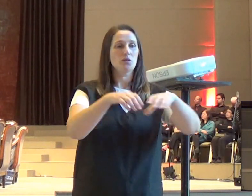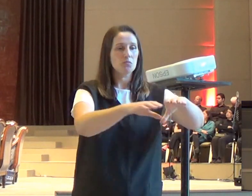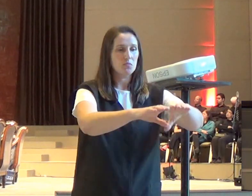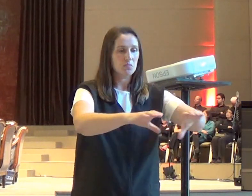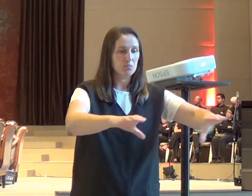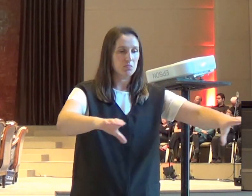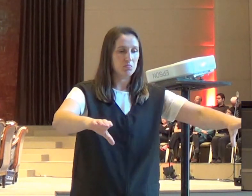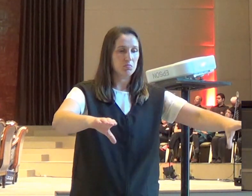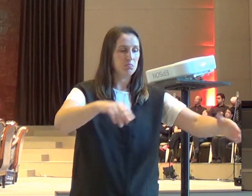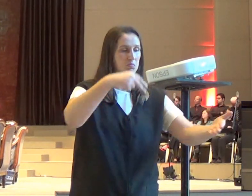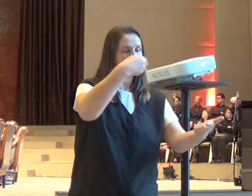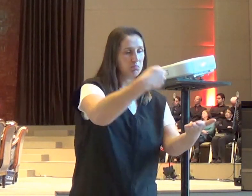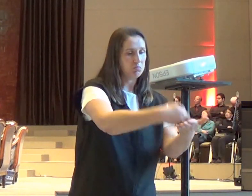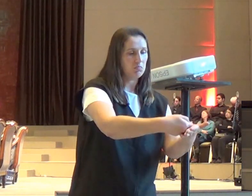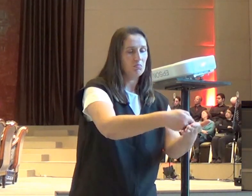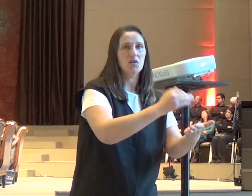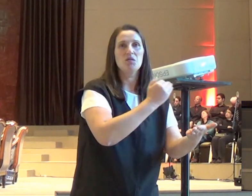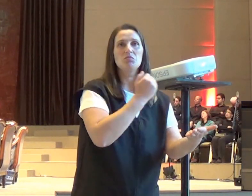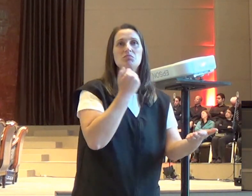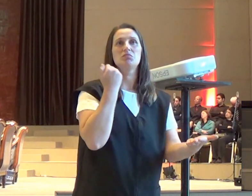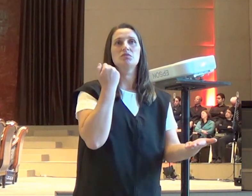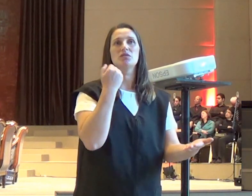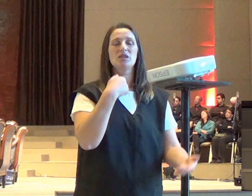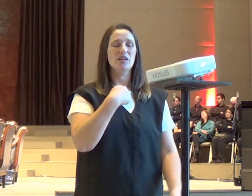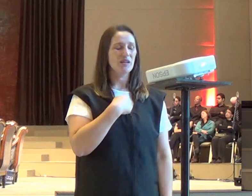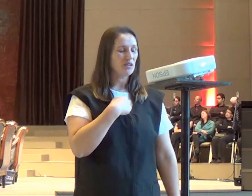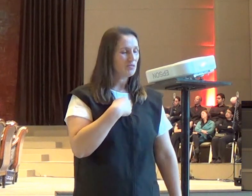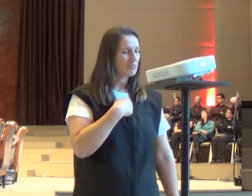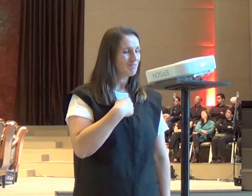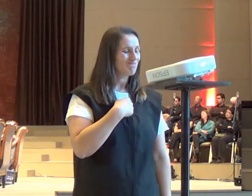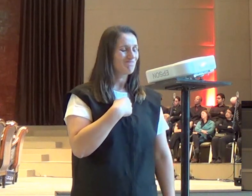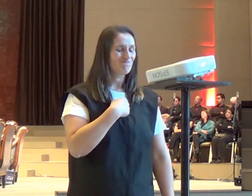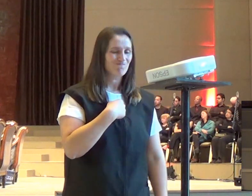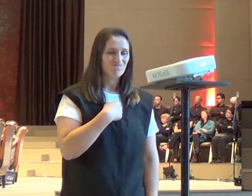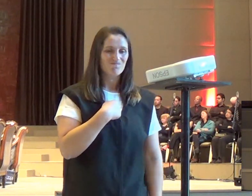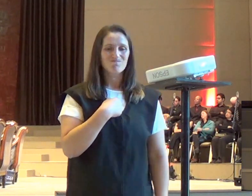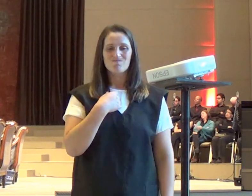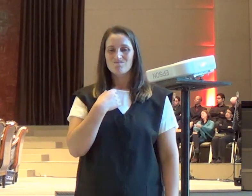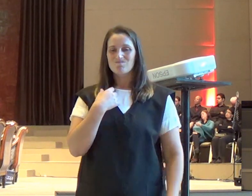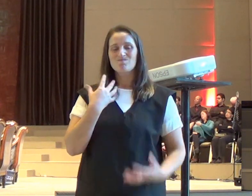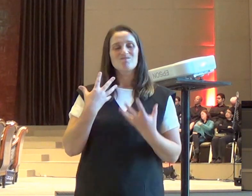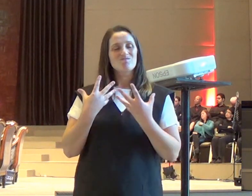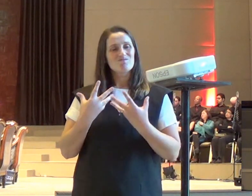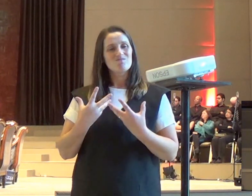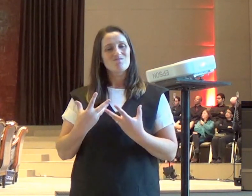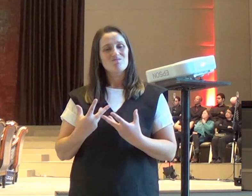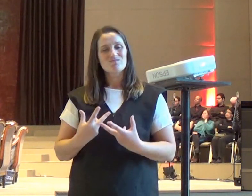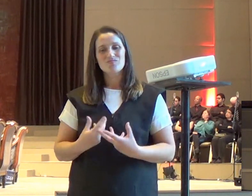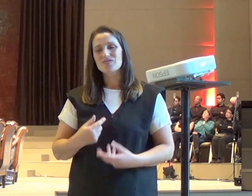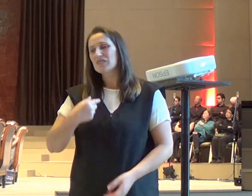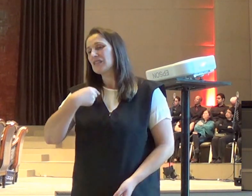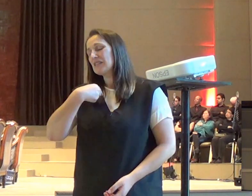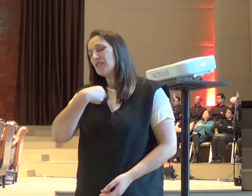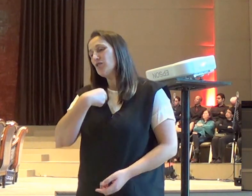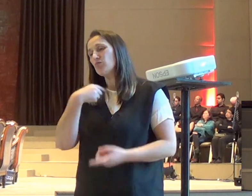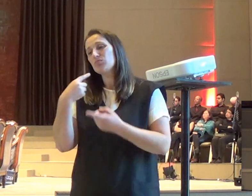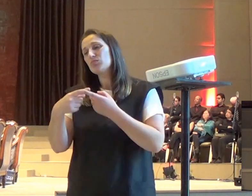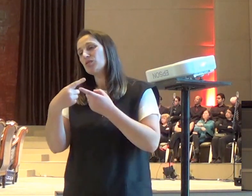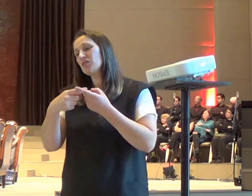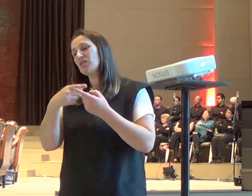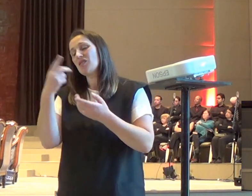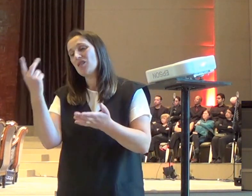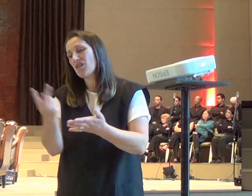senti tão frustrado na minha vida como pastor e eu perguntava no que eu errei como pastor